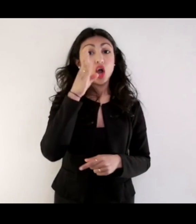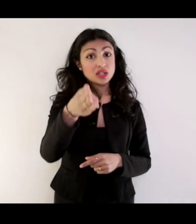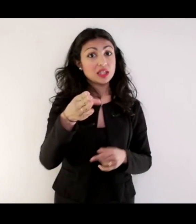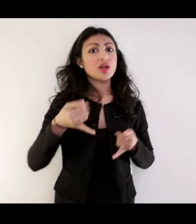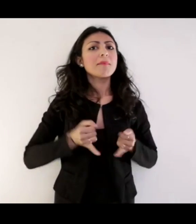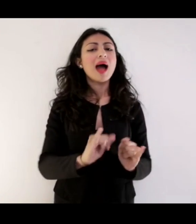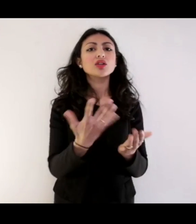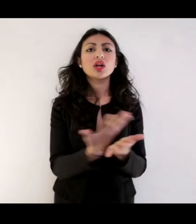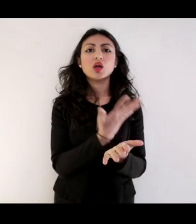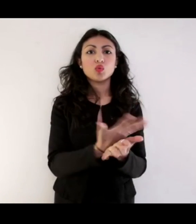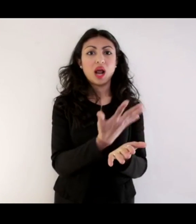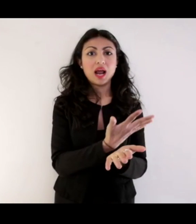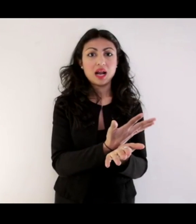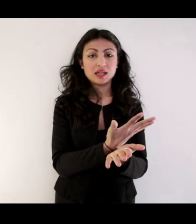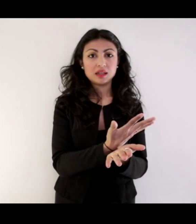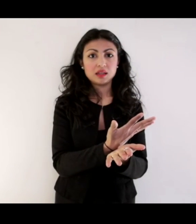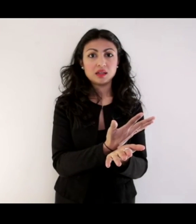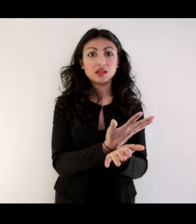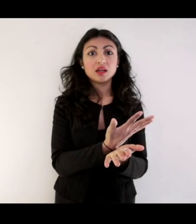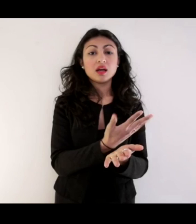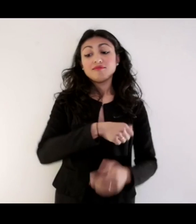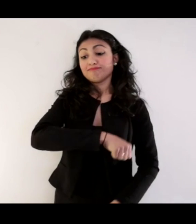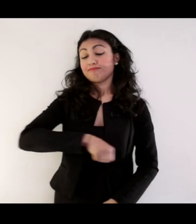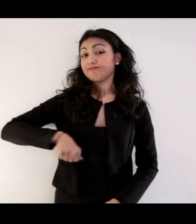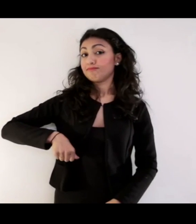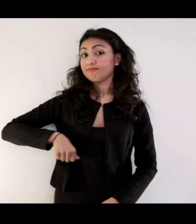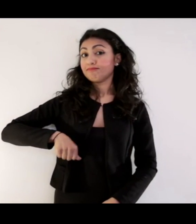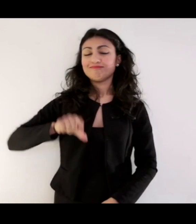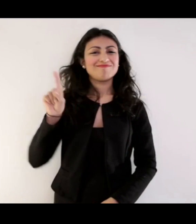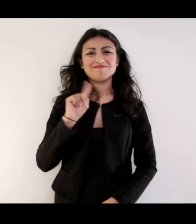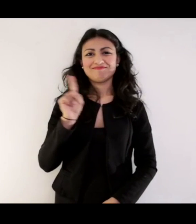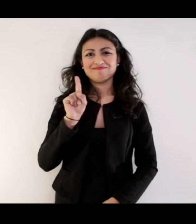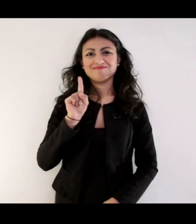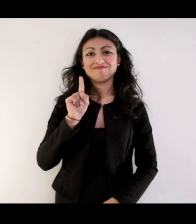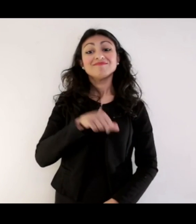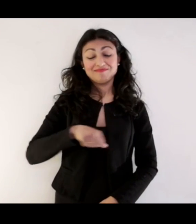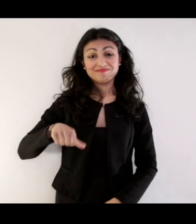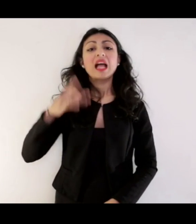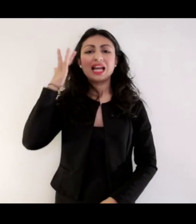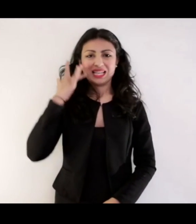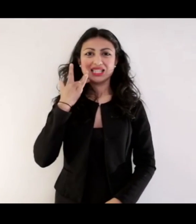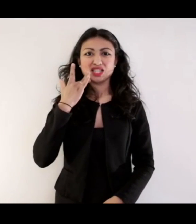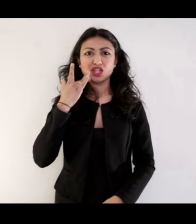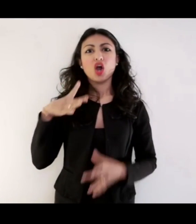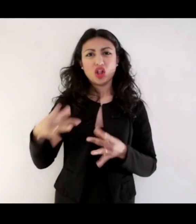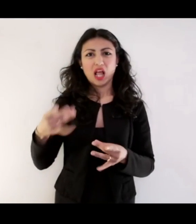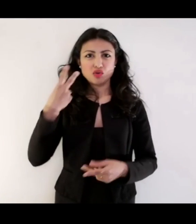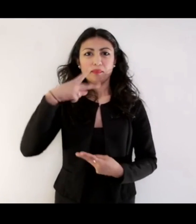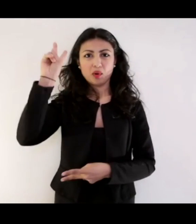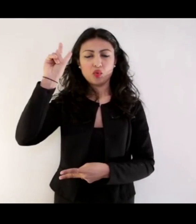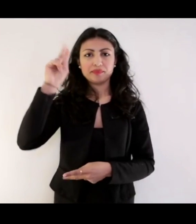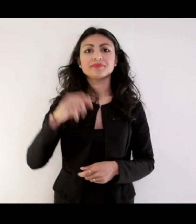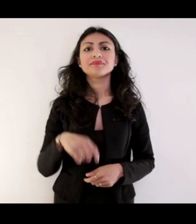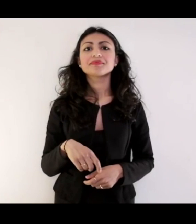preferisce raccomandare il parto naturale in caso di donna infetta con Covid-19, e non il cesareo, che invece è più a rischio